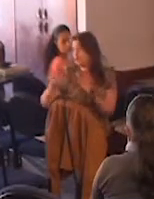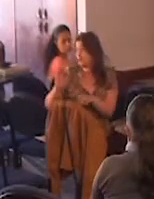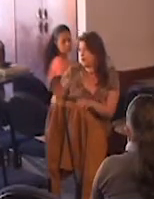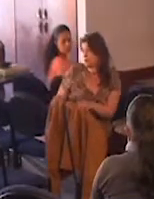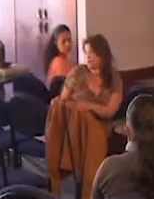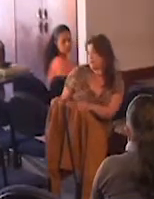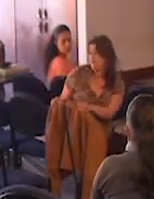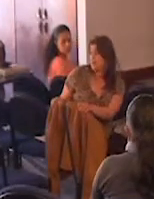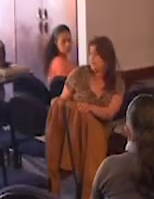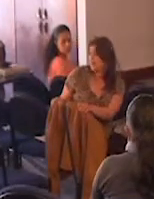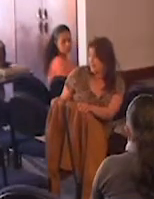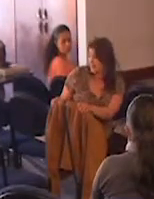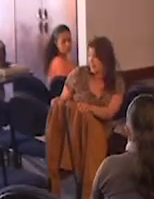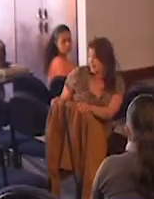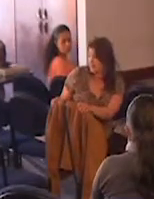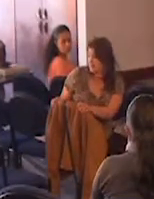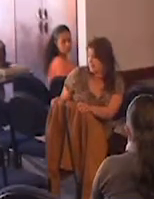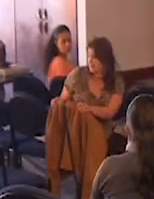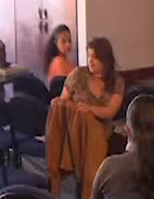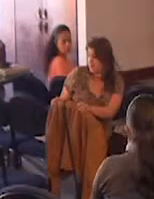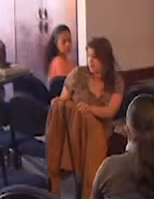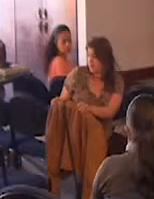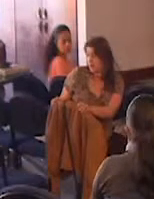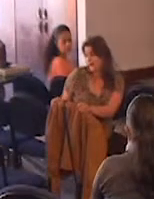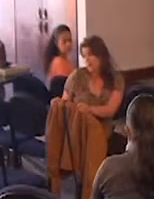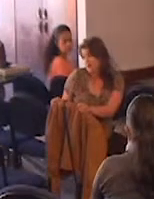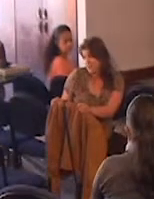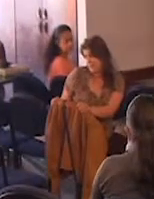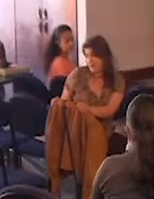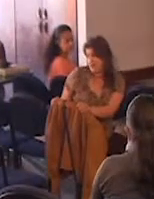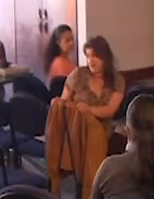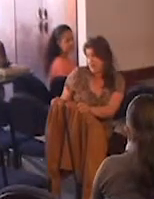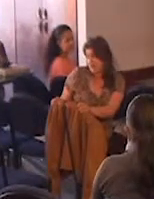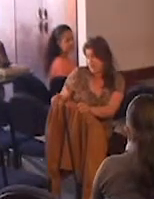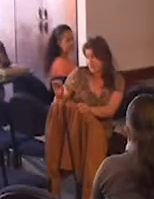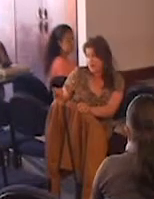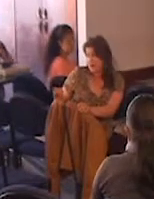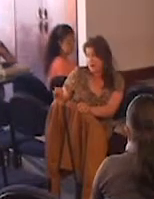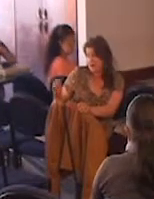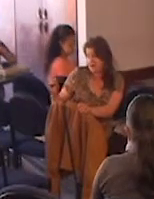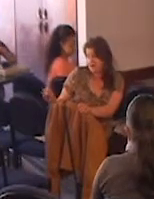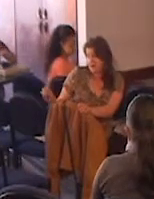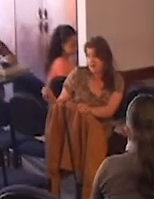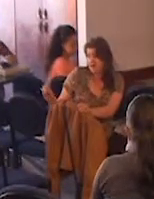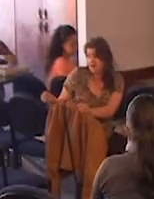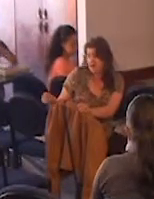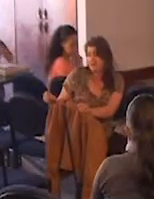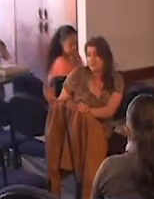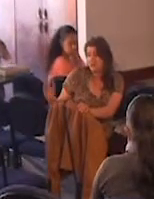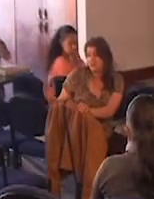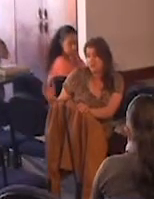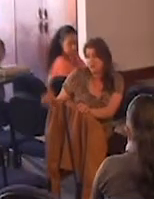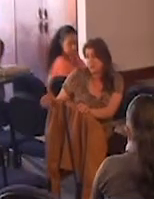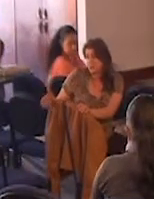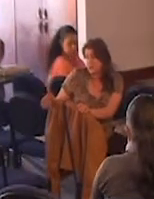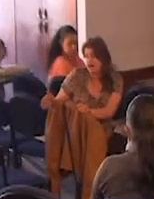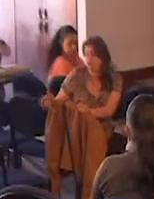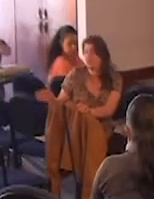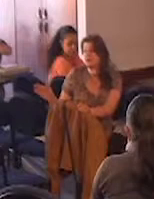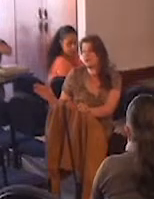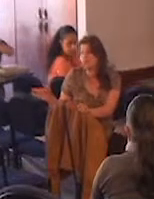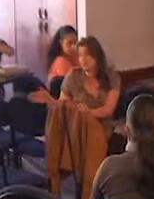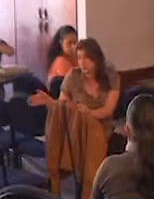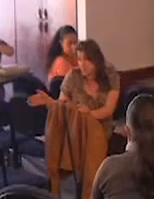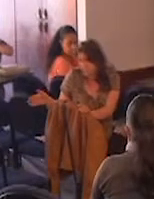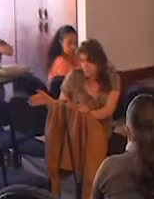Rafael, entonces iban a guardar todo porque Rafael es para acá. ¿Sí? Ahora él pide. Y eso ya hace la diferencia entre